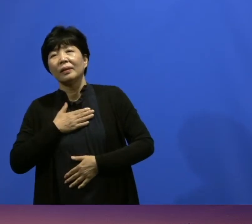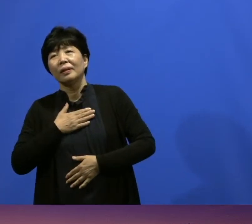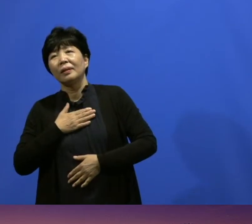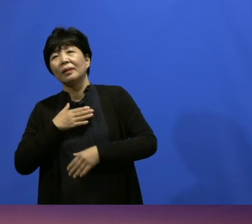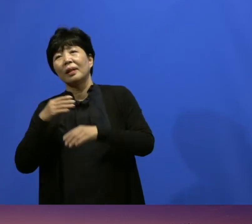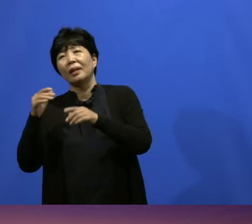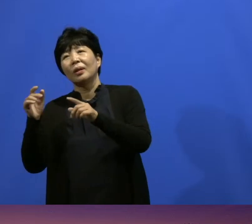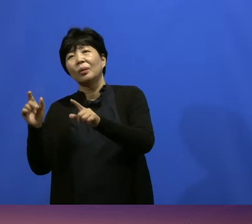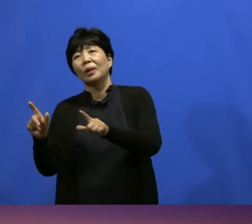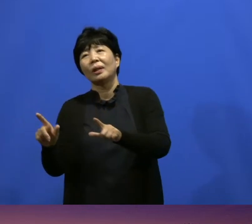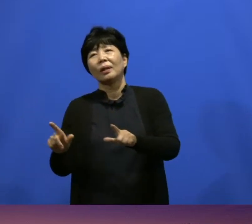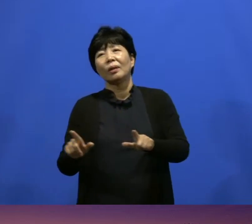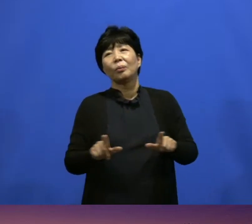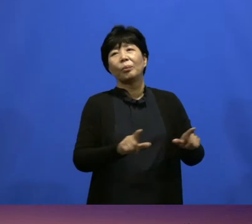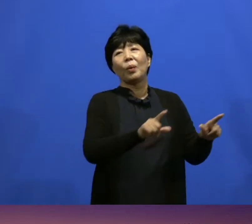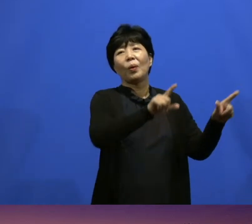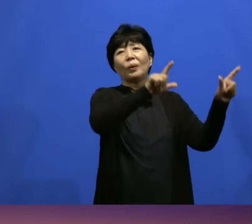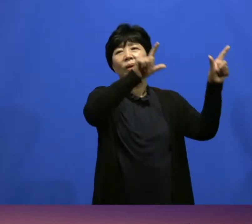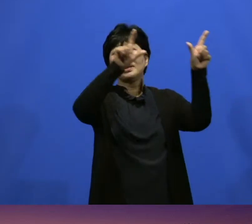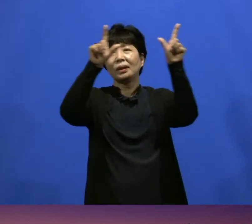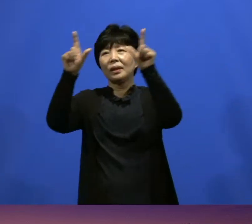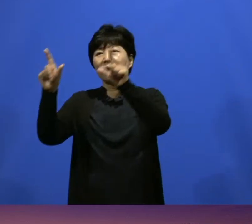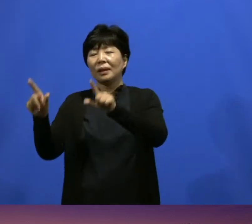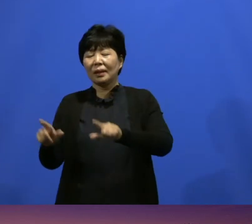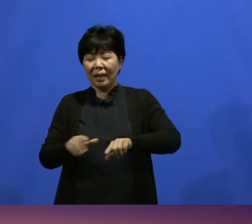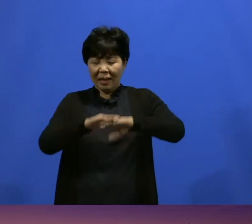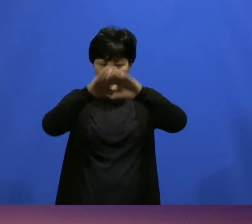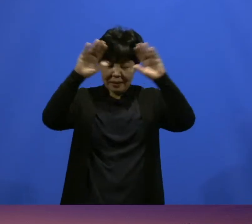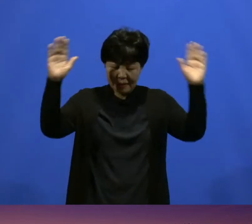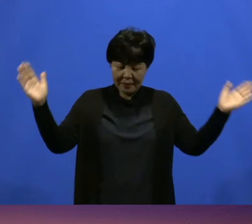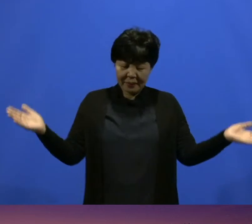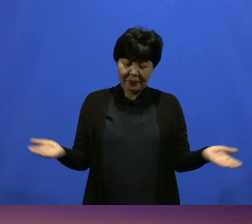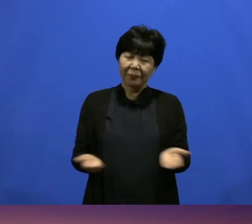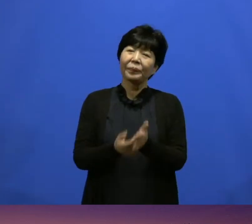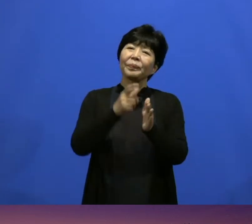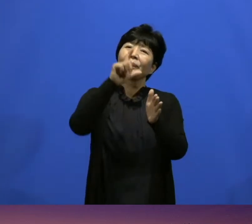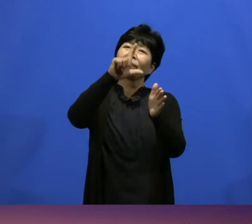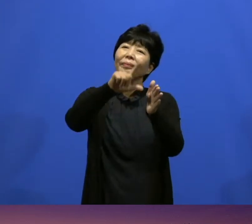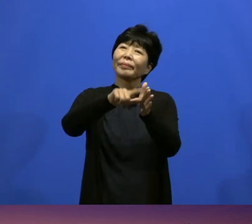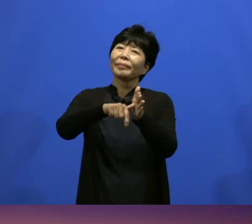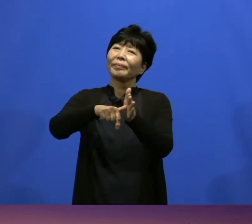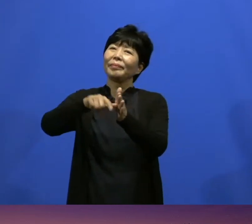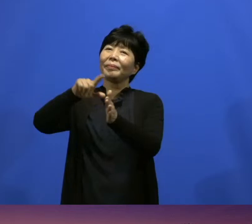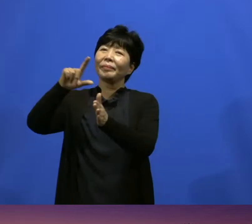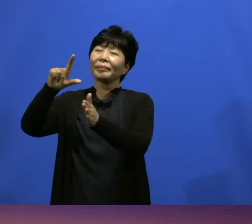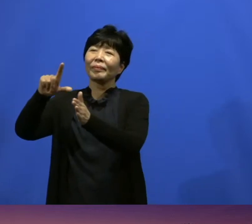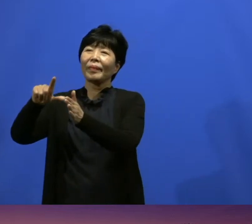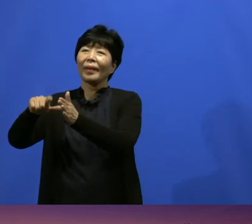내가 지나왔던 모든 시간이